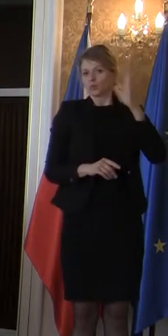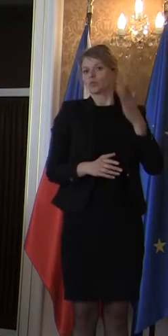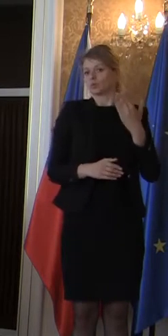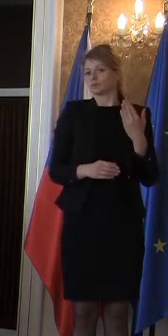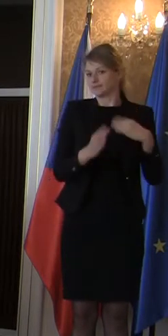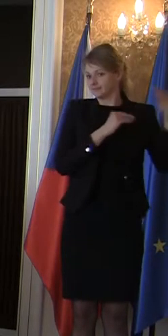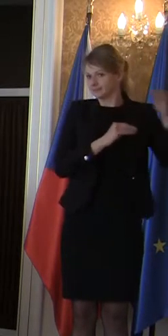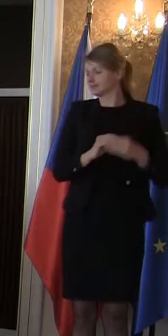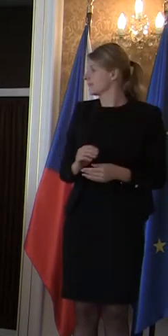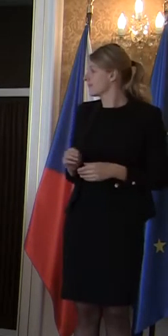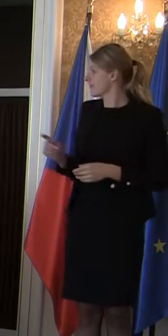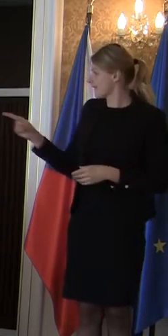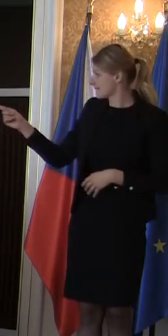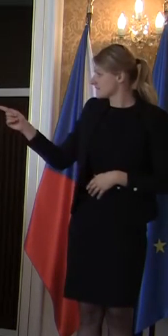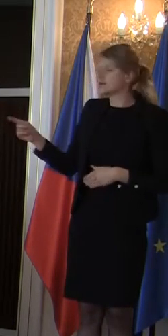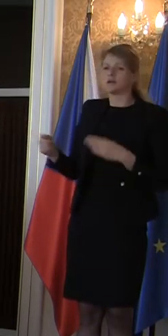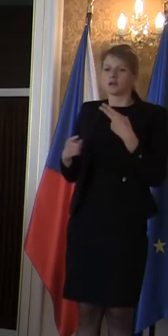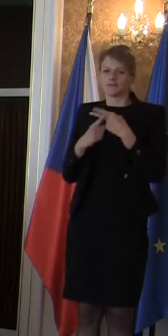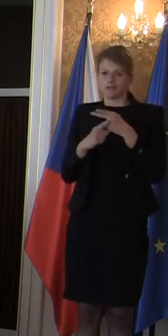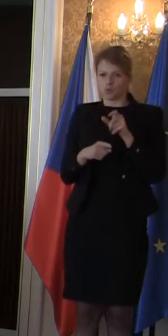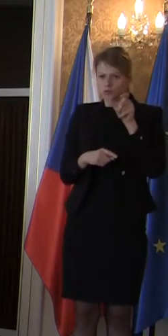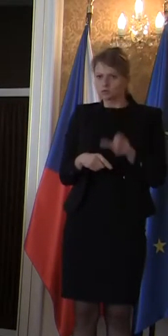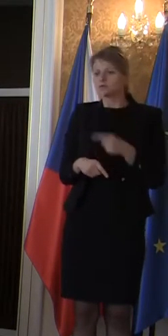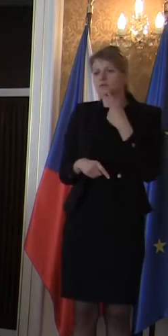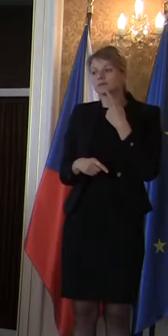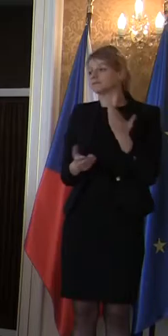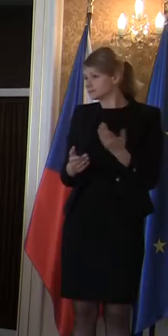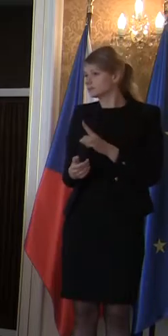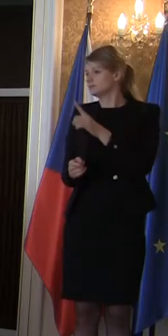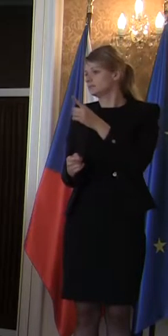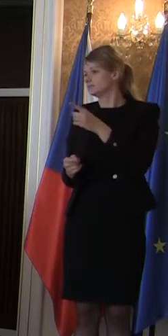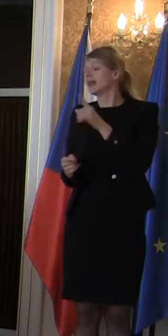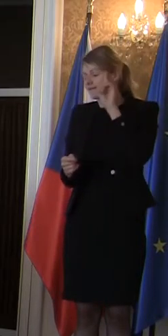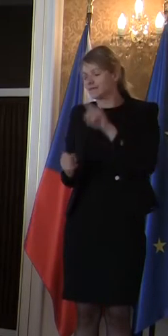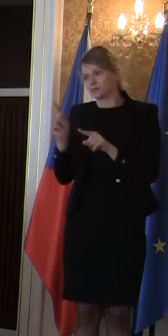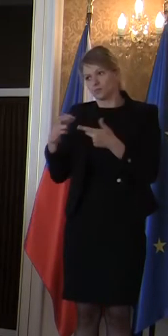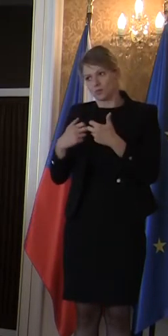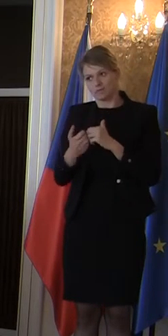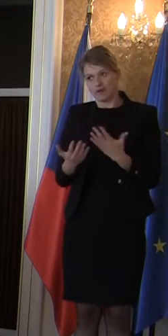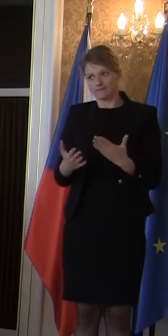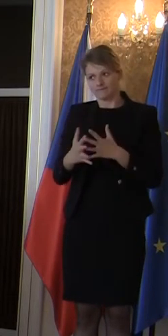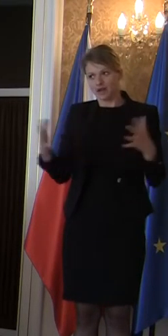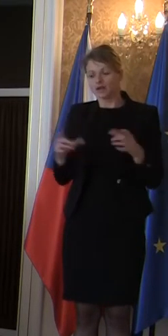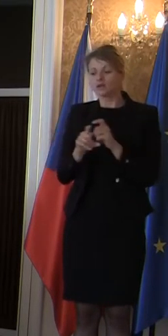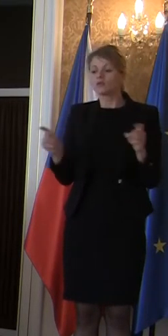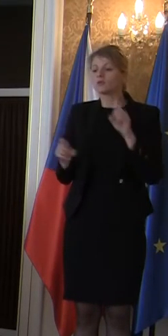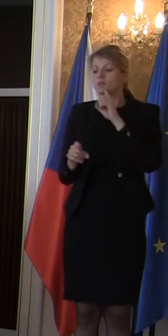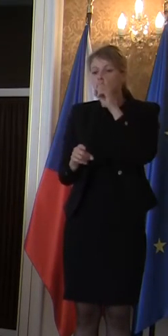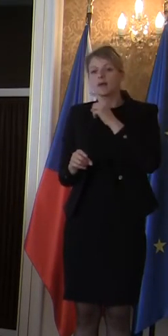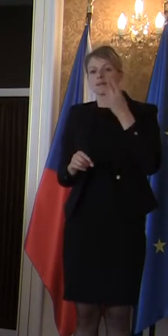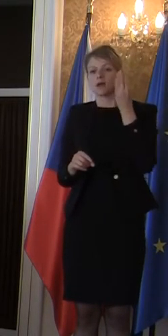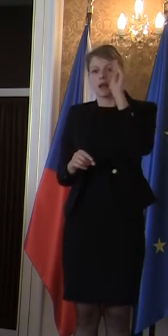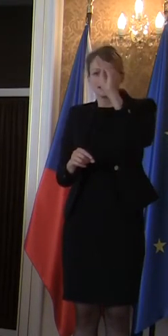Fidermuc. O téhle problematice, o které mluvíte, víme, a je to opravdu velmi závažná problematika, zvlášť u dětí třeba ze